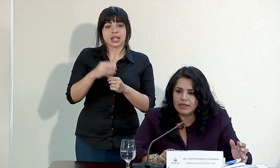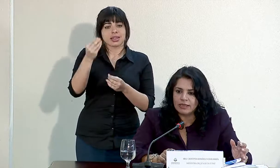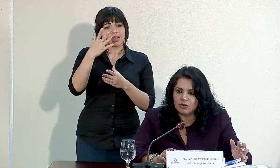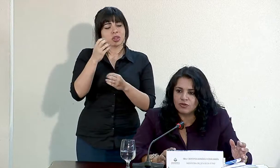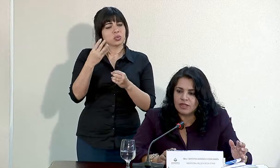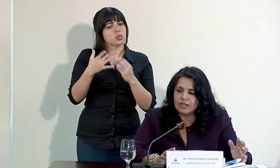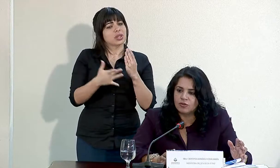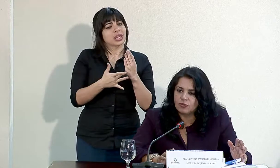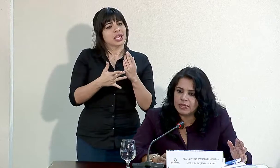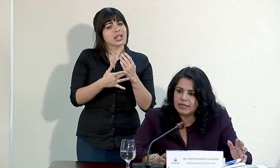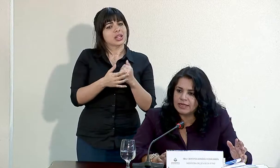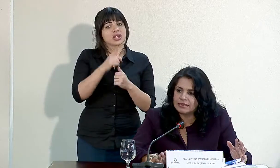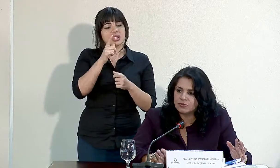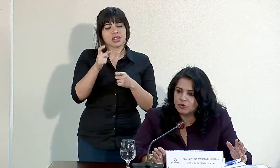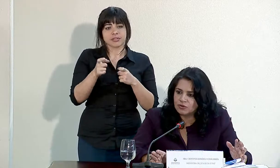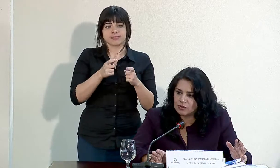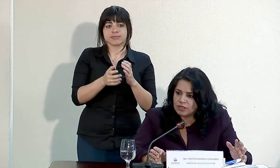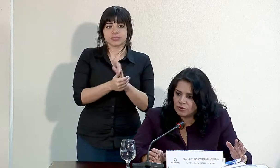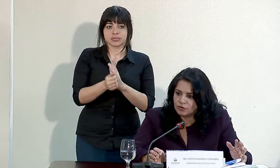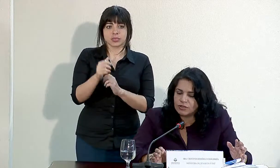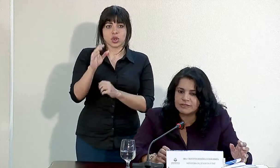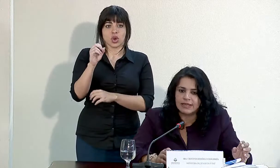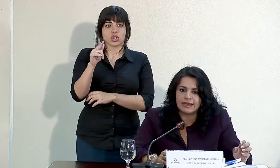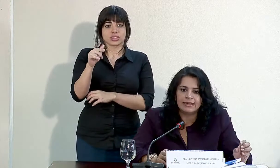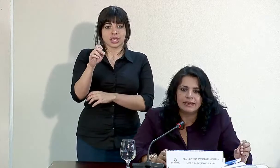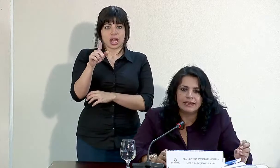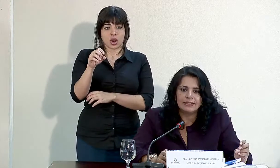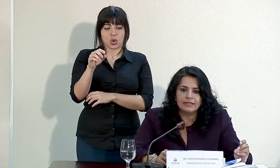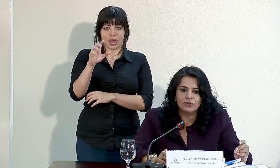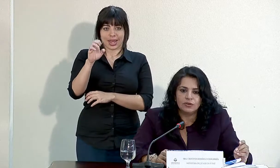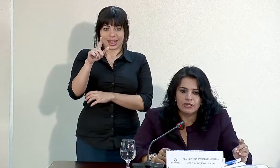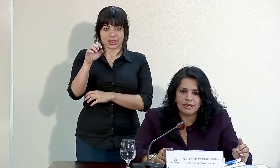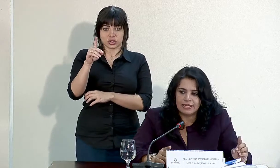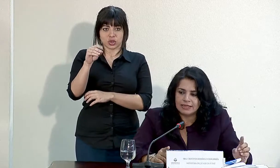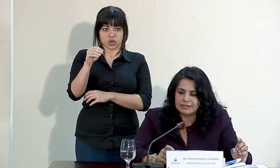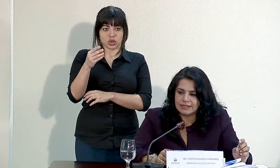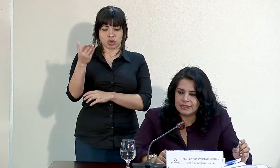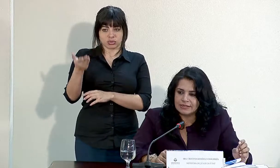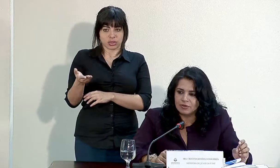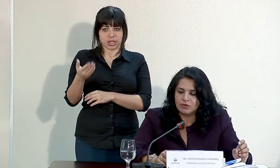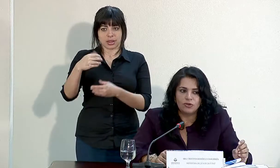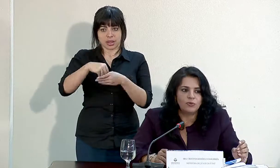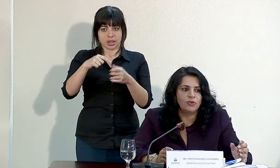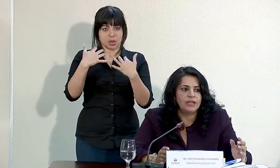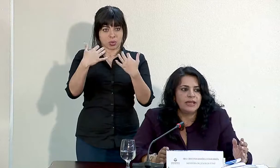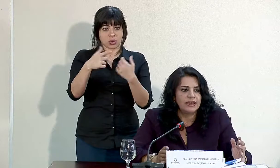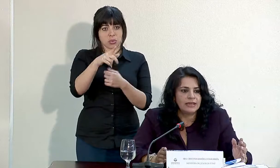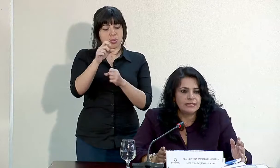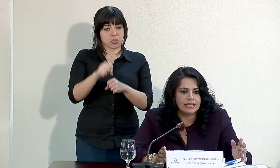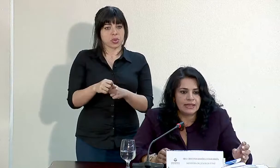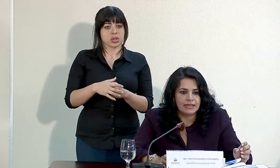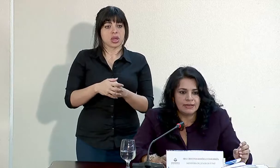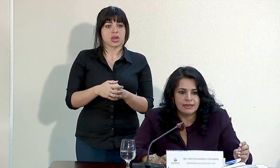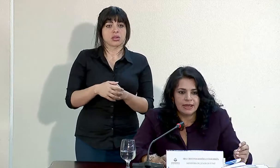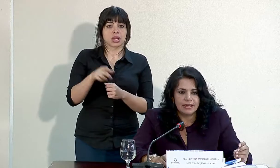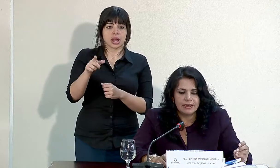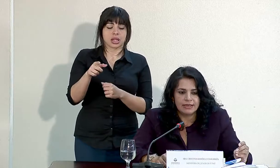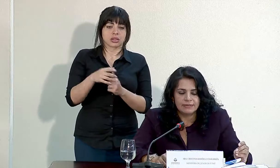muy técnicos que quien los domina es don Gonzalo Elizondo, que está acá dentro de este auditorio y podría quizá